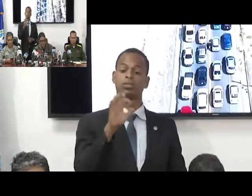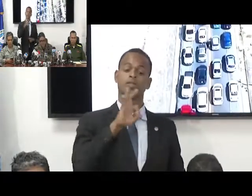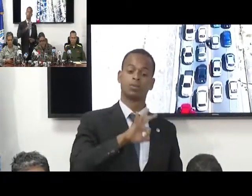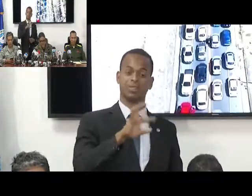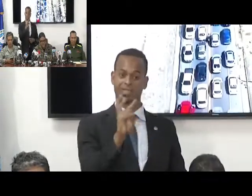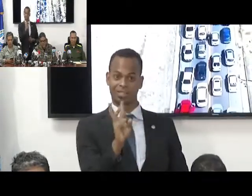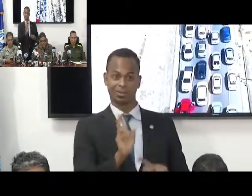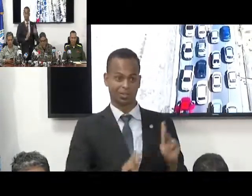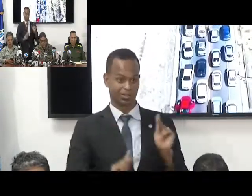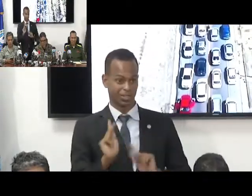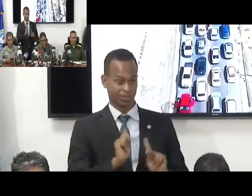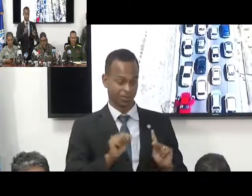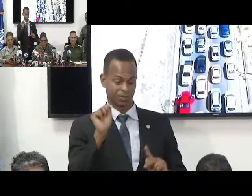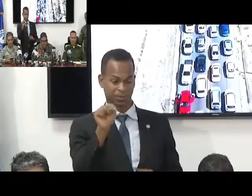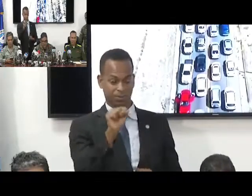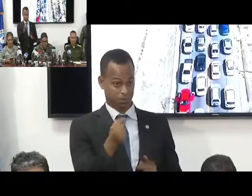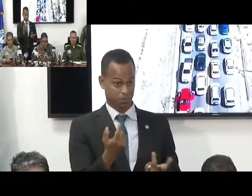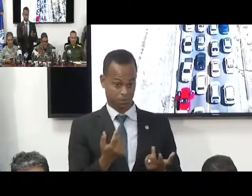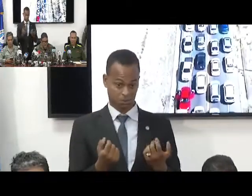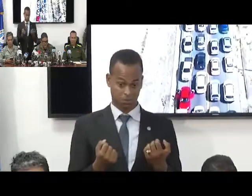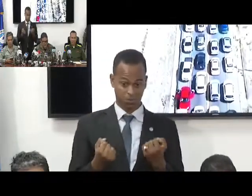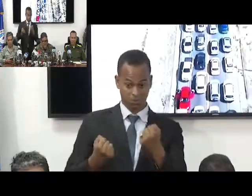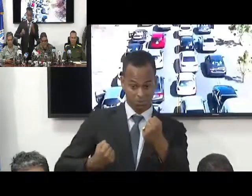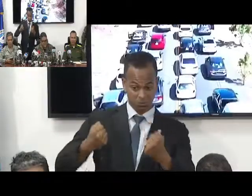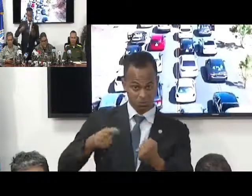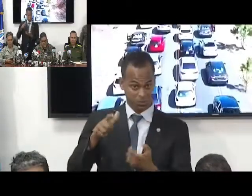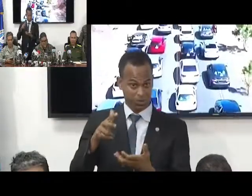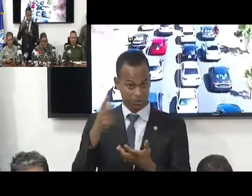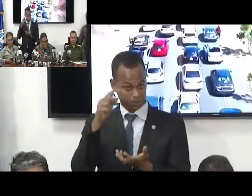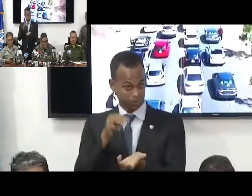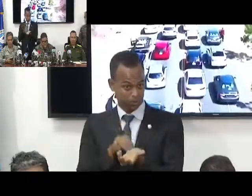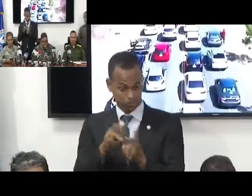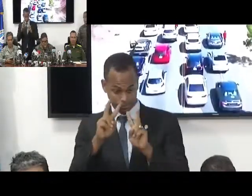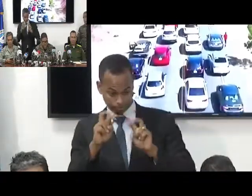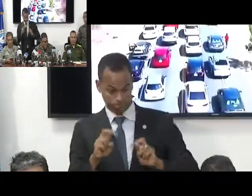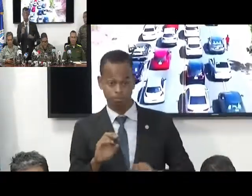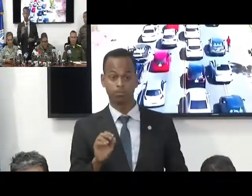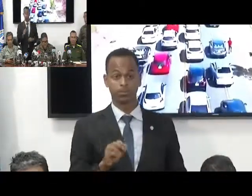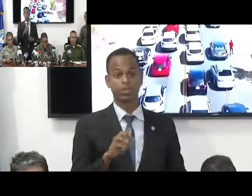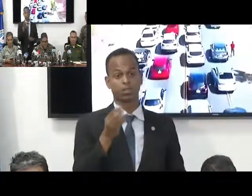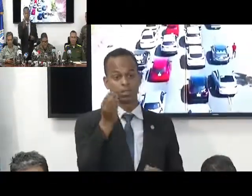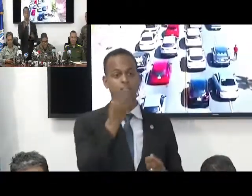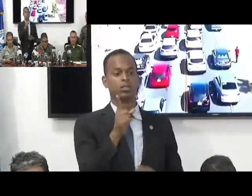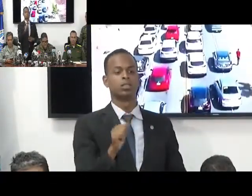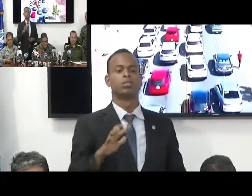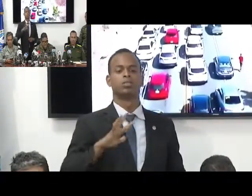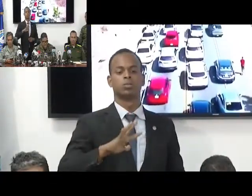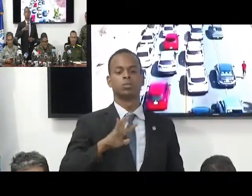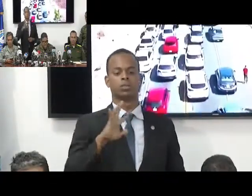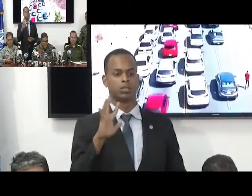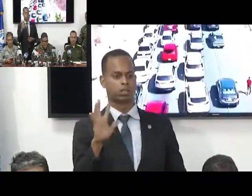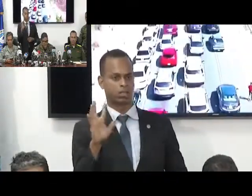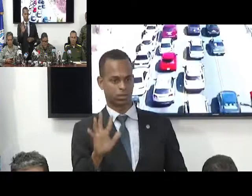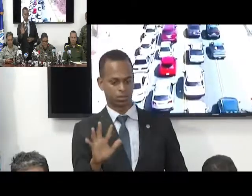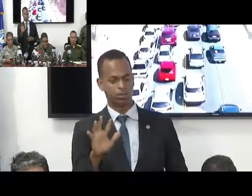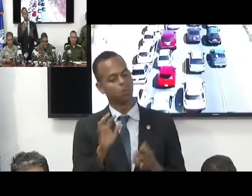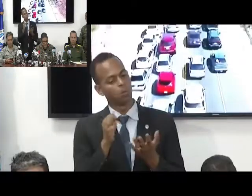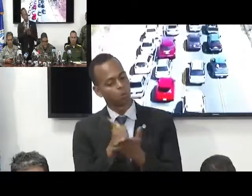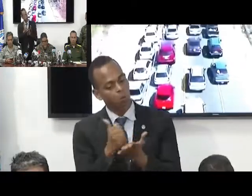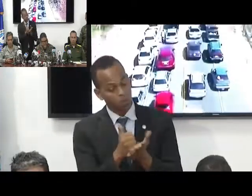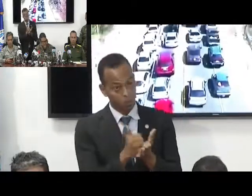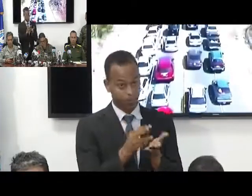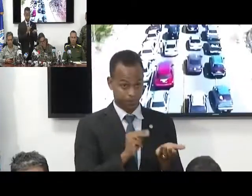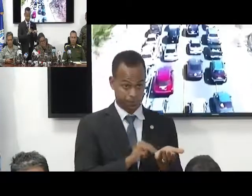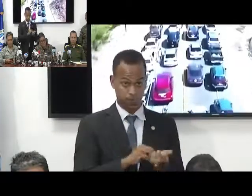2.896 personas en los consultorios móviles y en los hospitales. La viceambulancia reportaron 155 asistencias médicas.